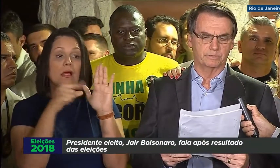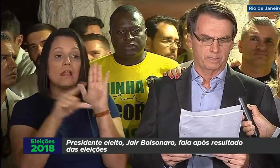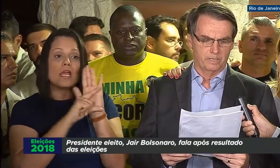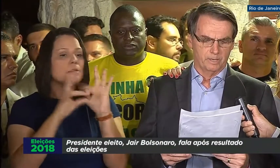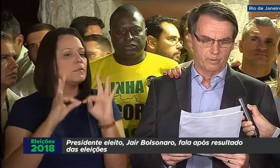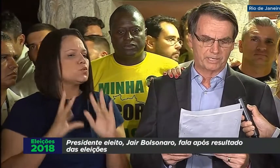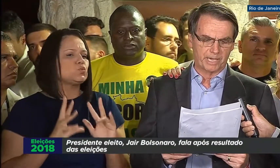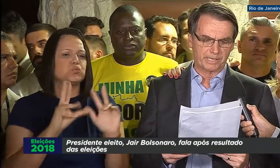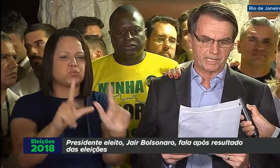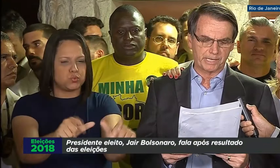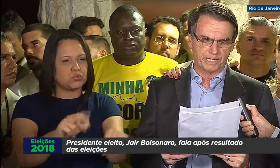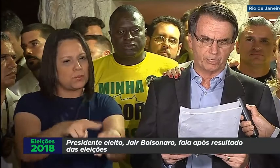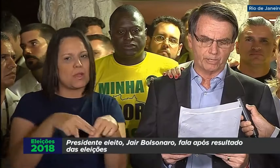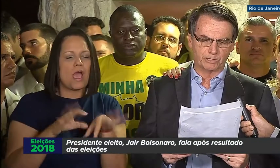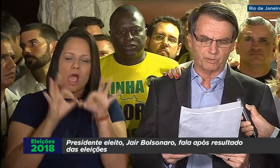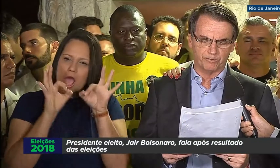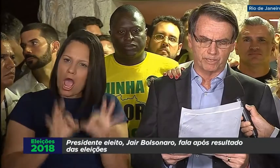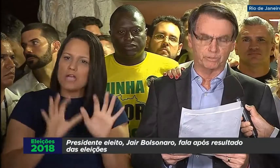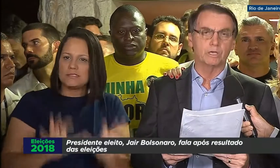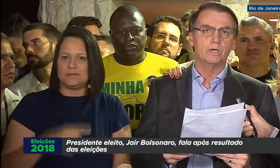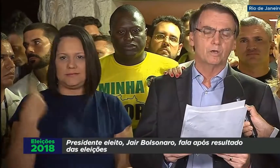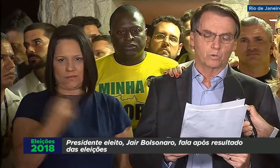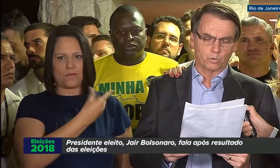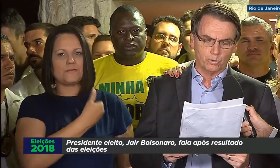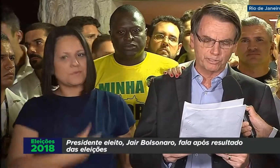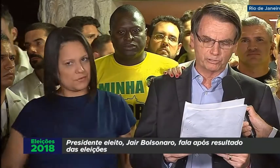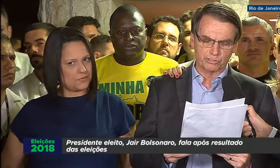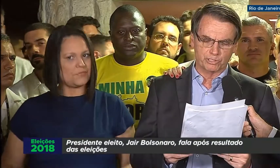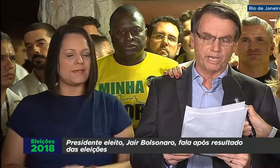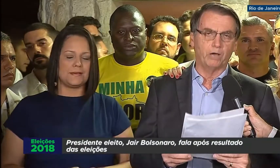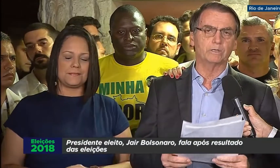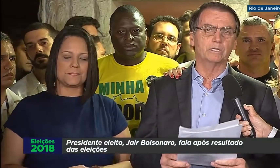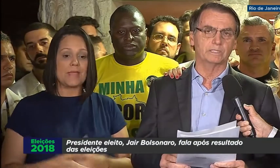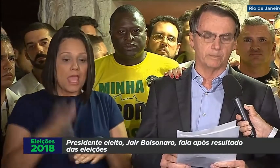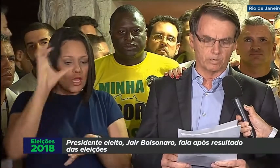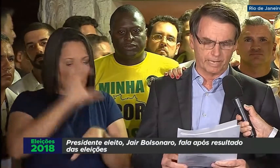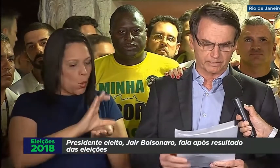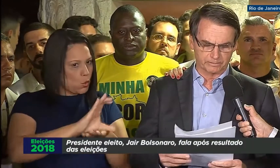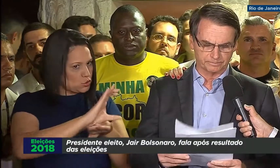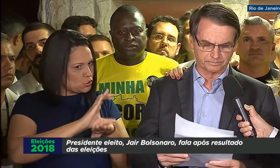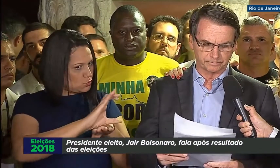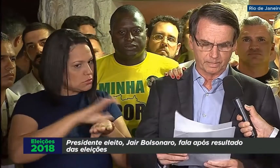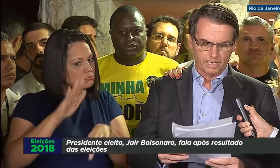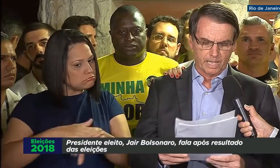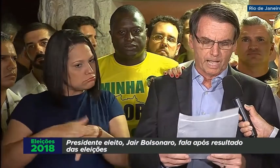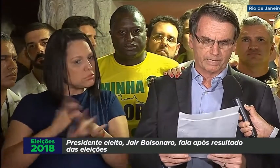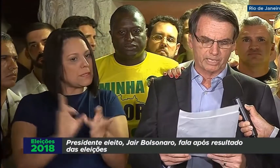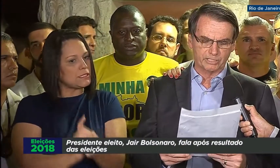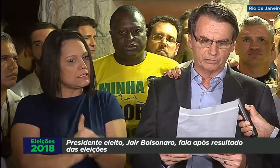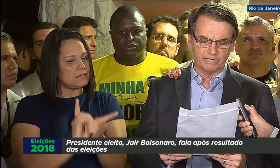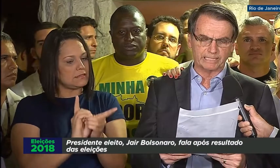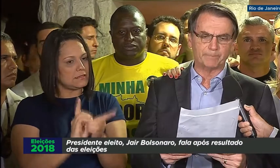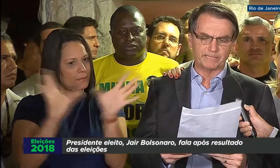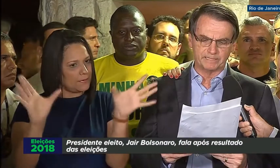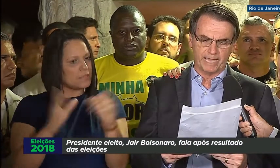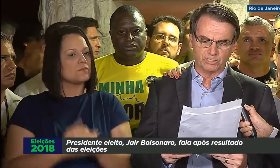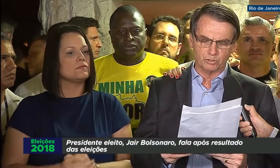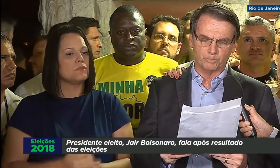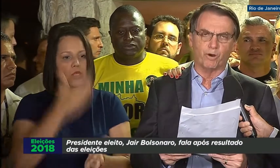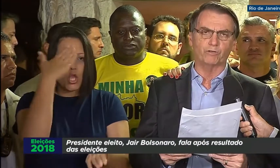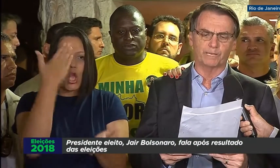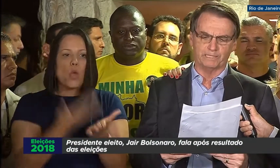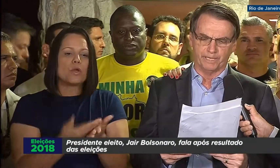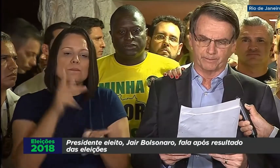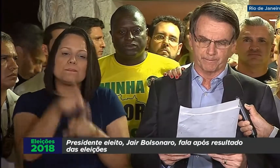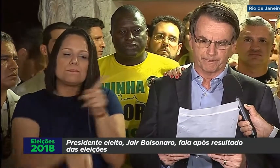todos, porque assim será o nosso governo, constitucional e democrático. Acredito na capacidade